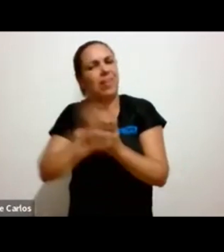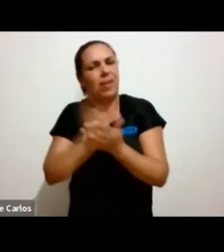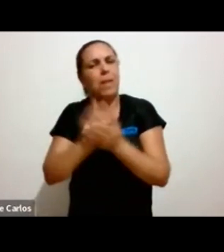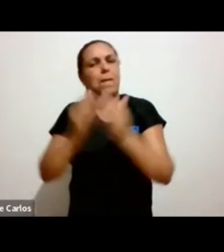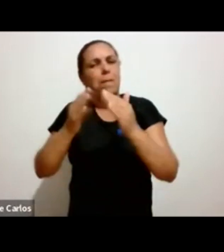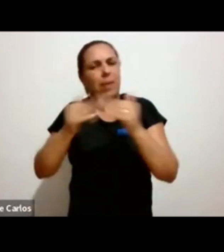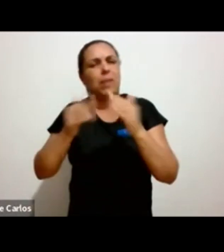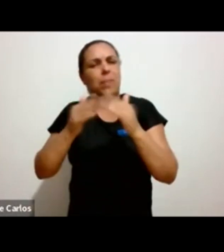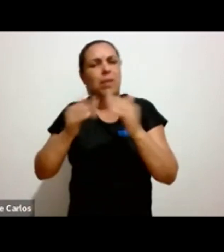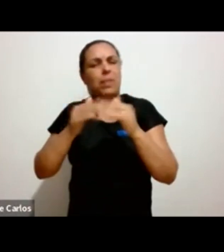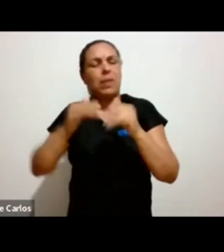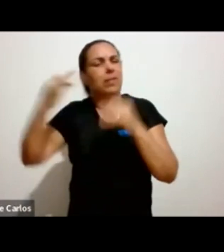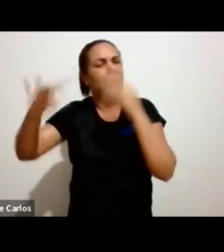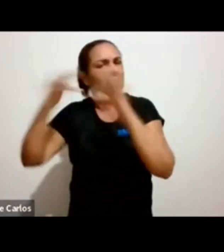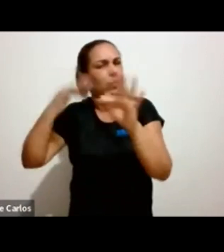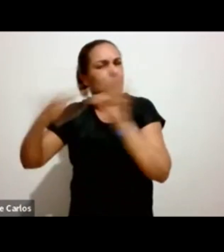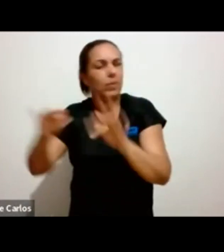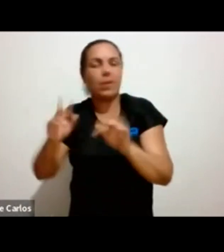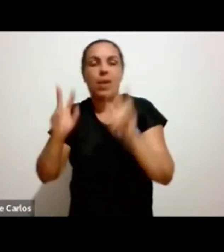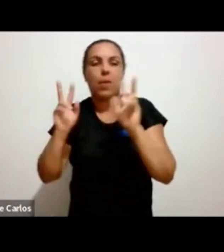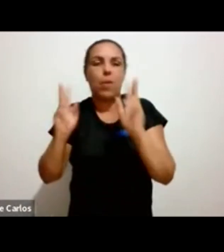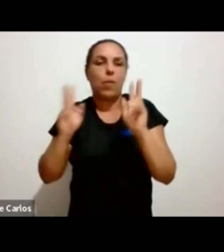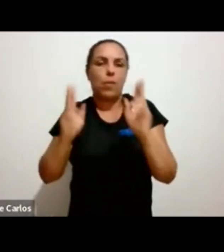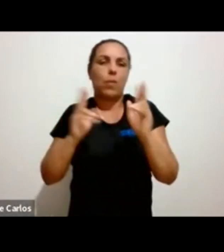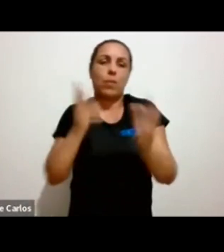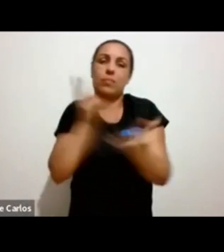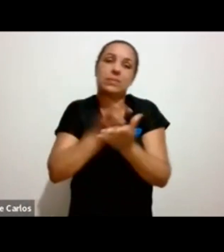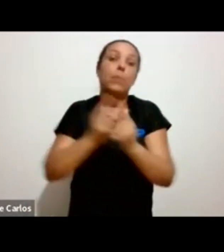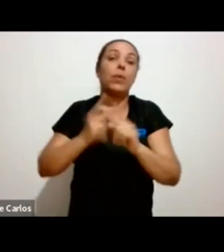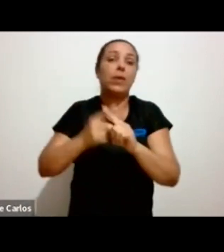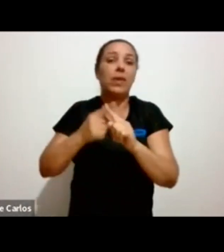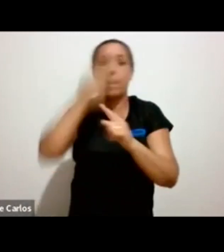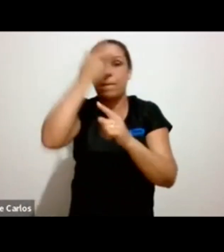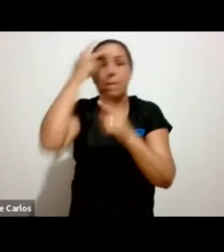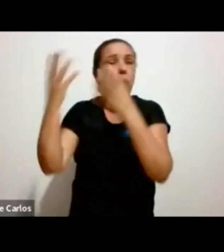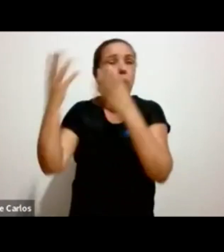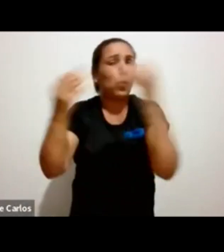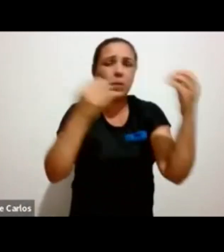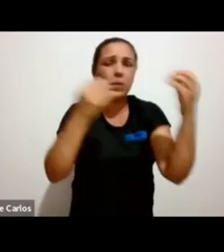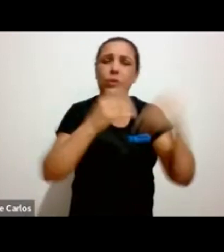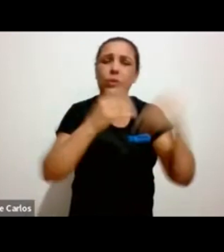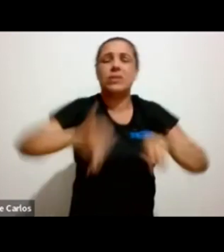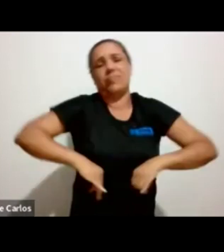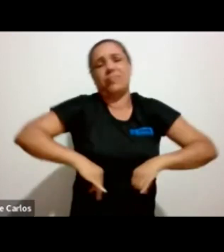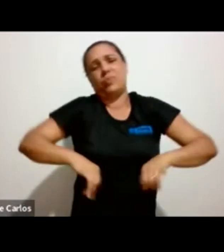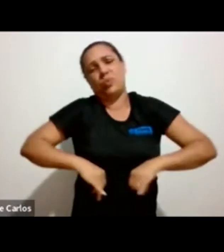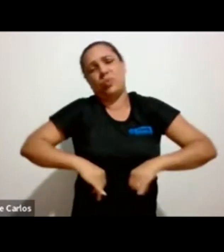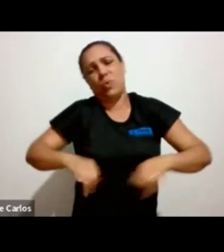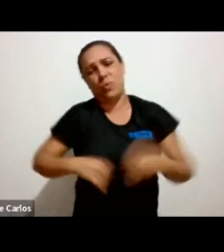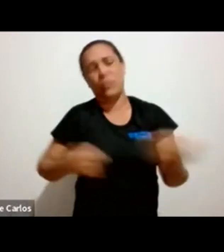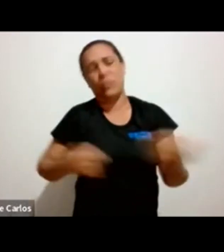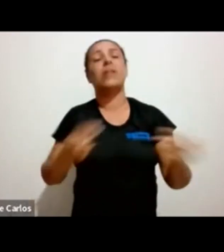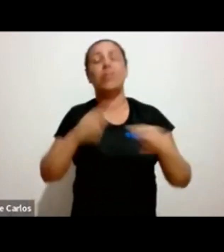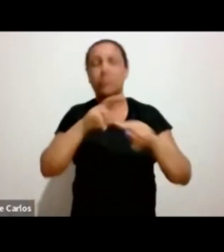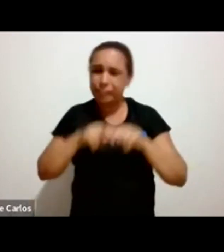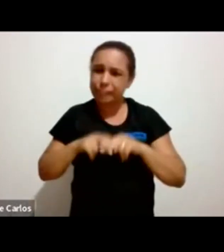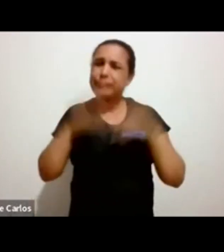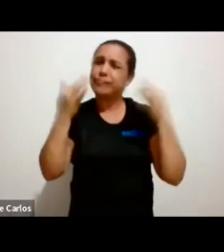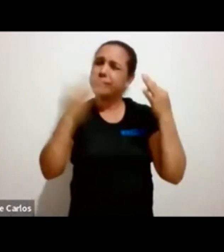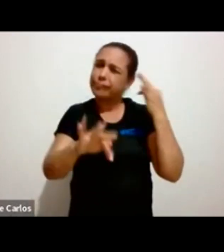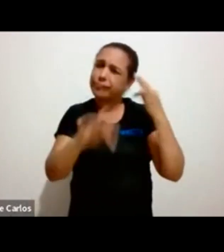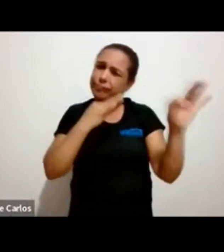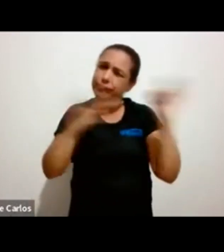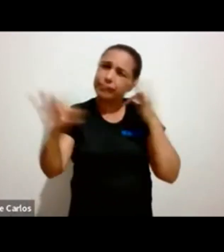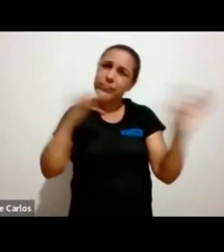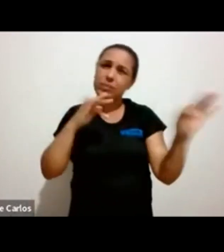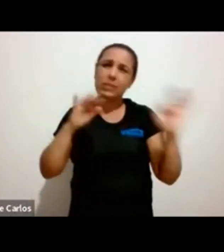Você começou a entender agora, parcialmente, seu desespero, de não saber explicar aonde é a sua dor, dói o